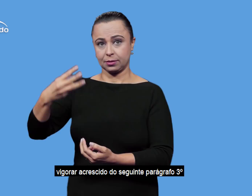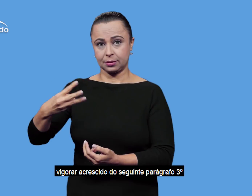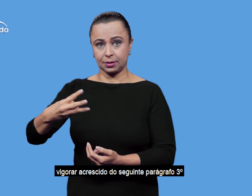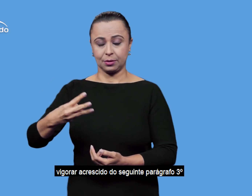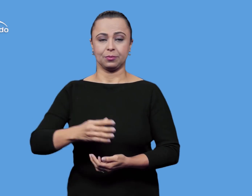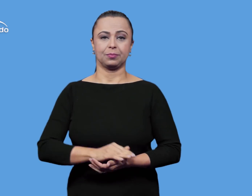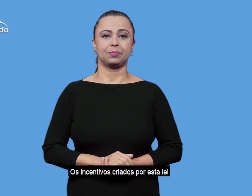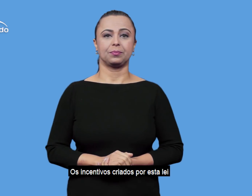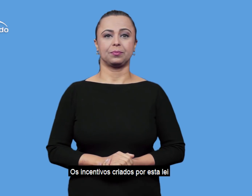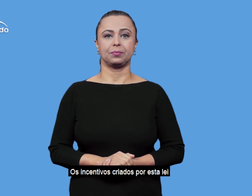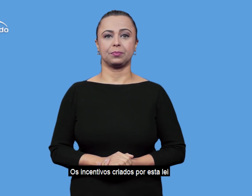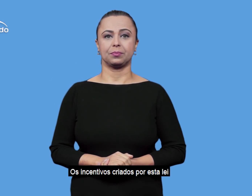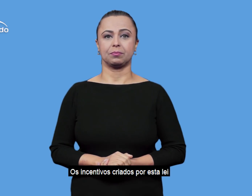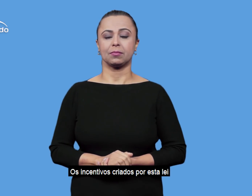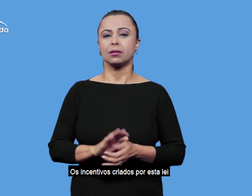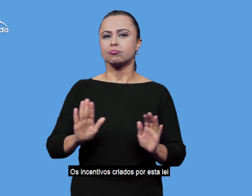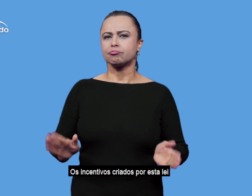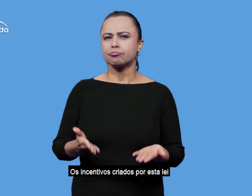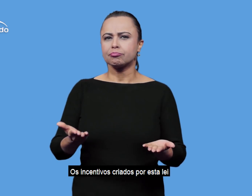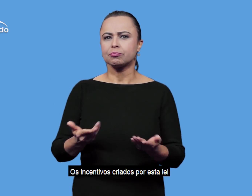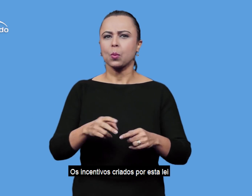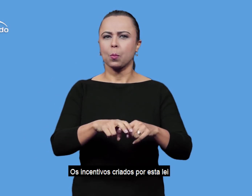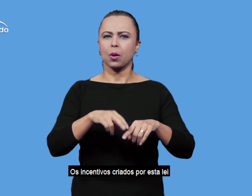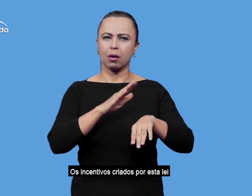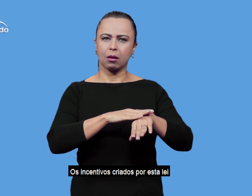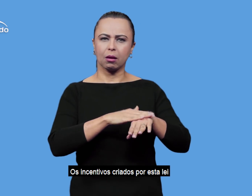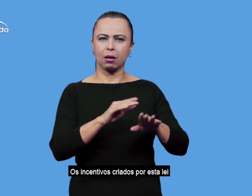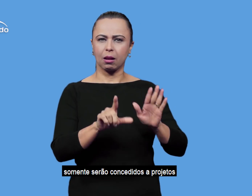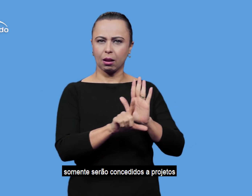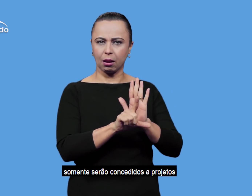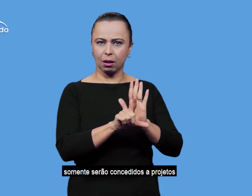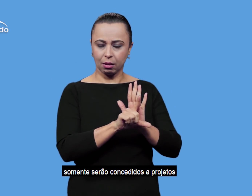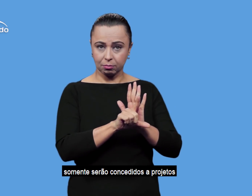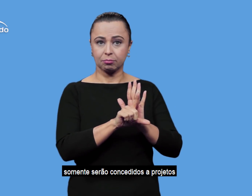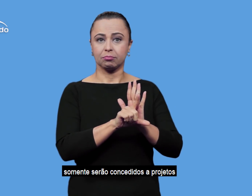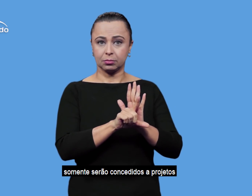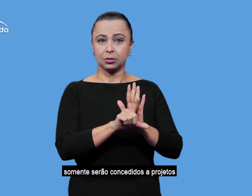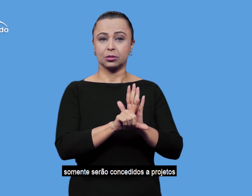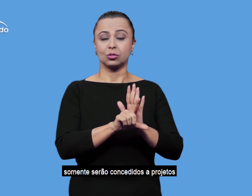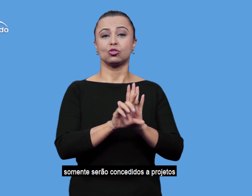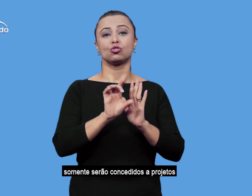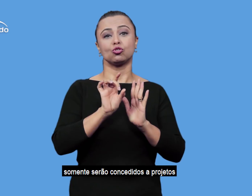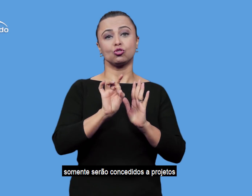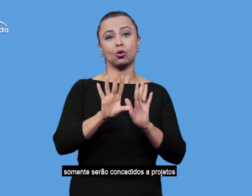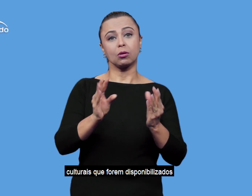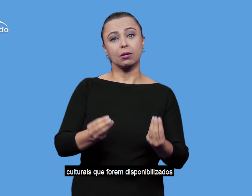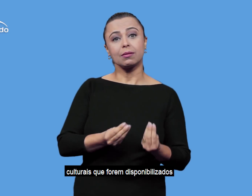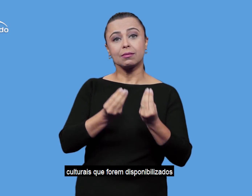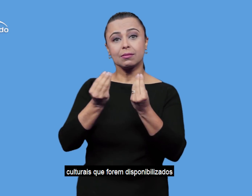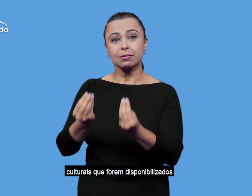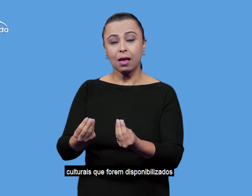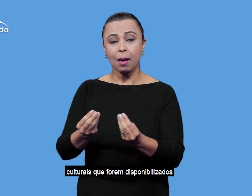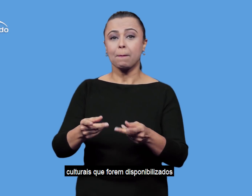os incentivos criados por esta lei somente serão concedidos a projectos culturais que forem